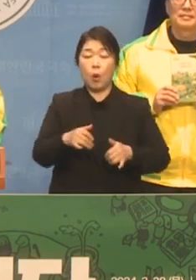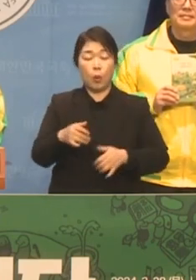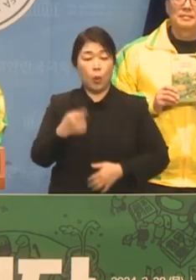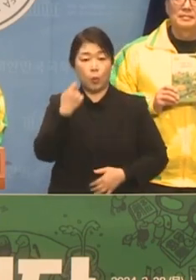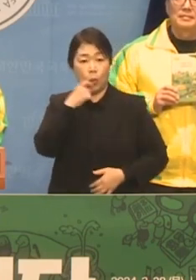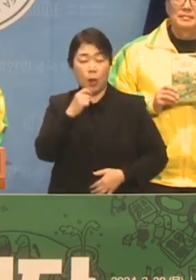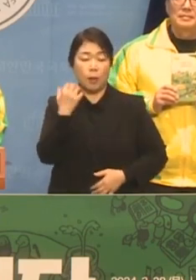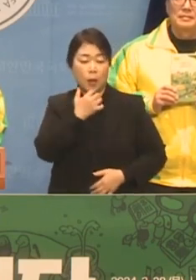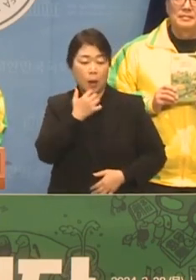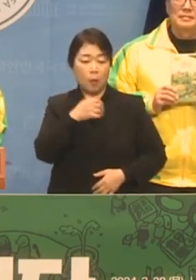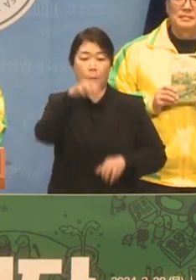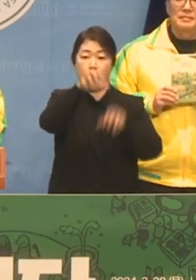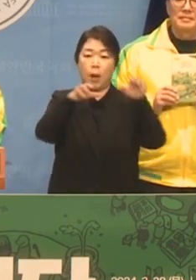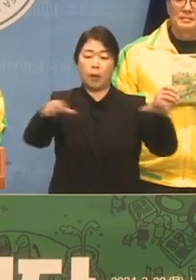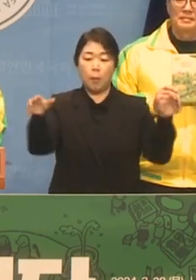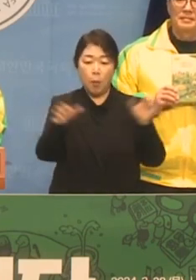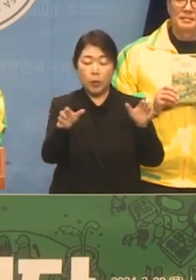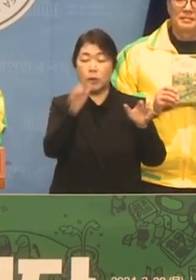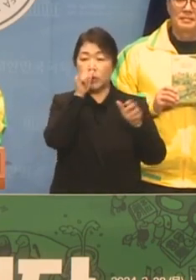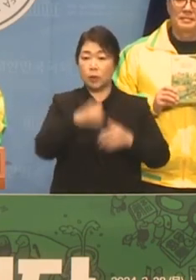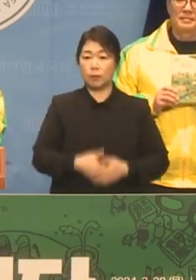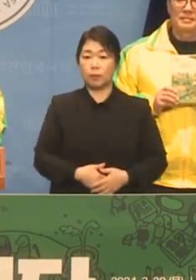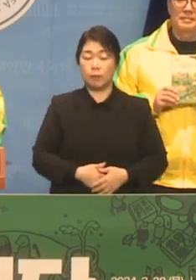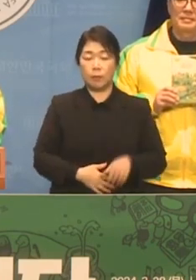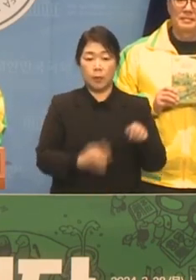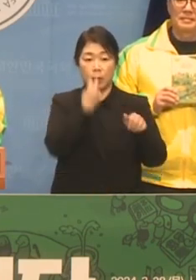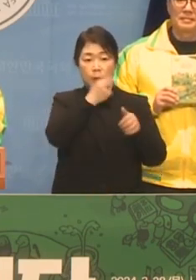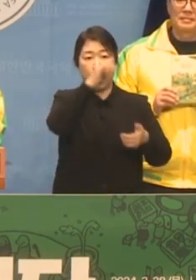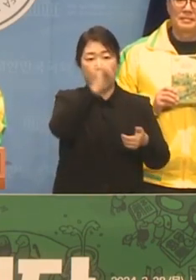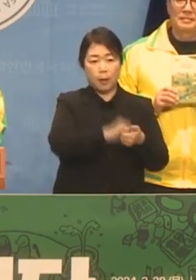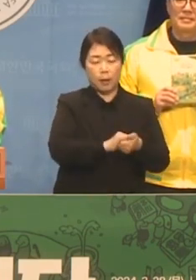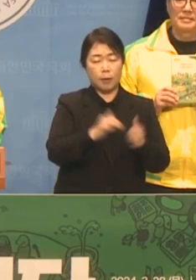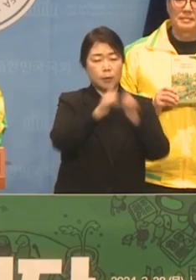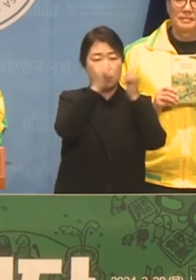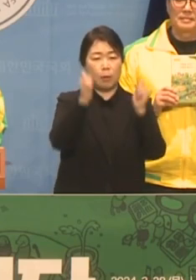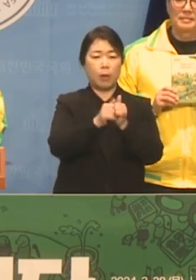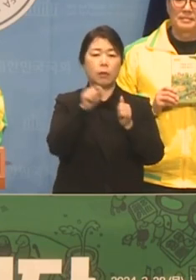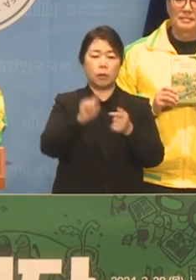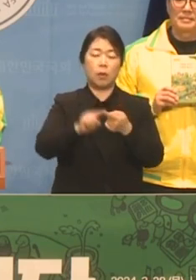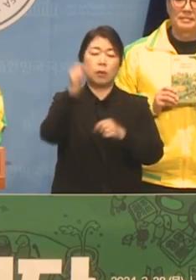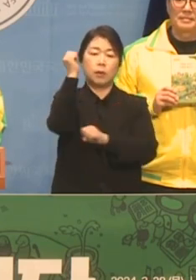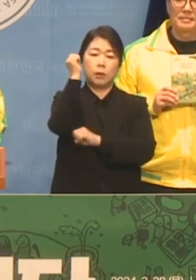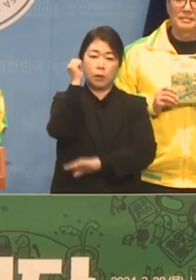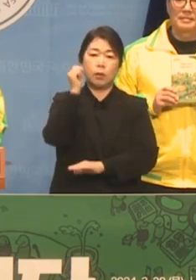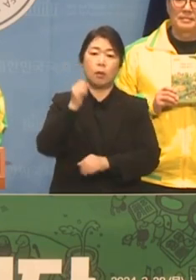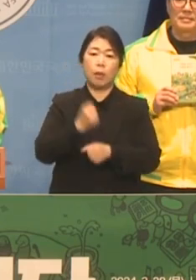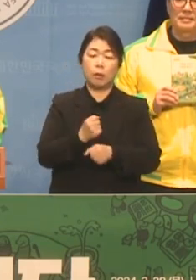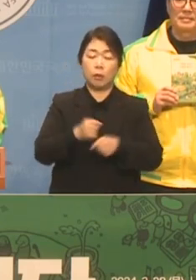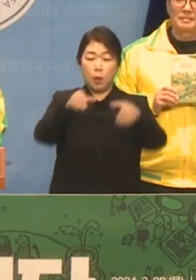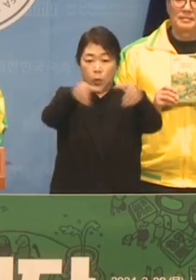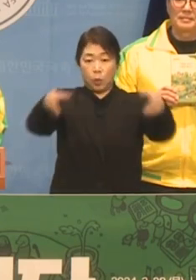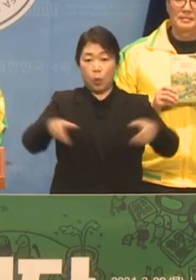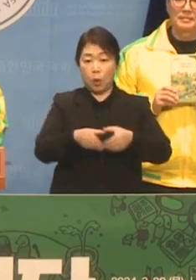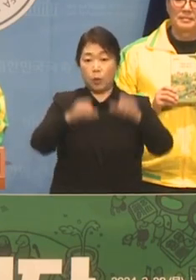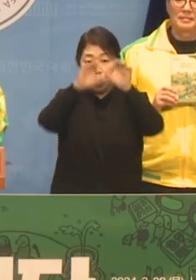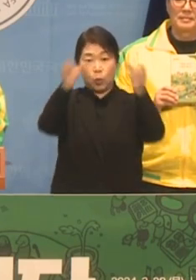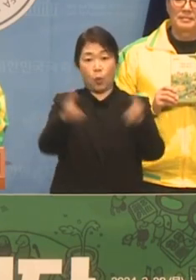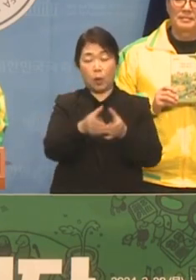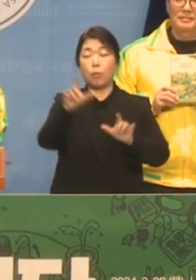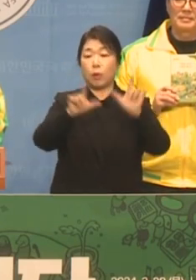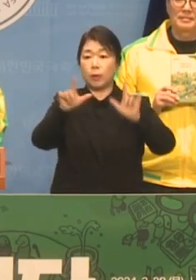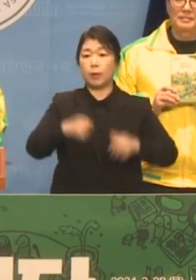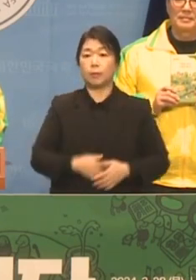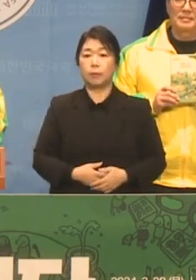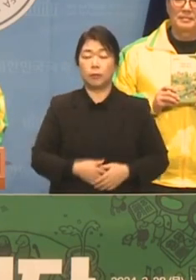옹기종기 모여 있습니다이 마을은 생태적 한계와 사회적 기초를 의미하는 도넛을 상징하고 있습니다